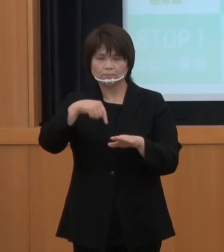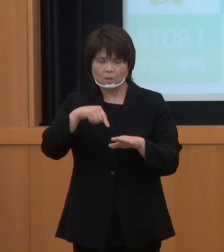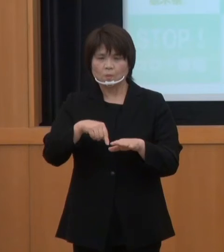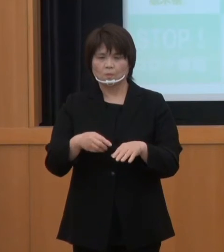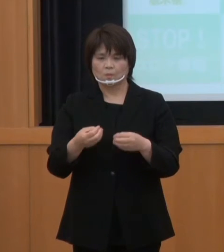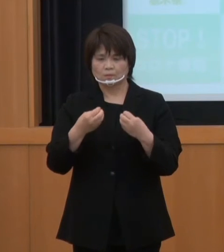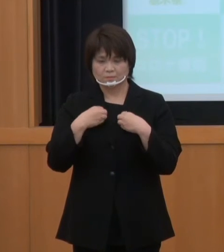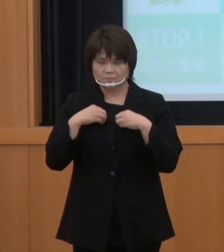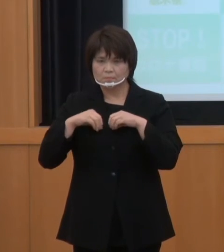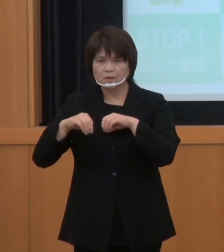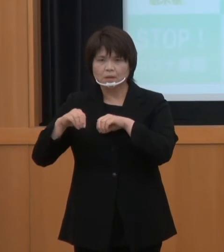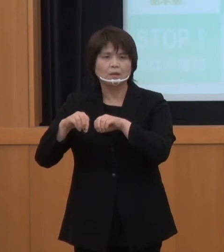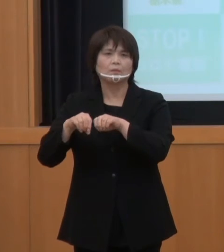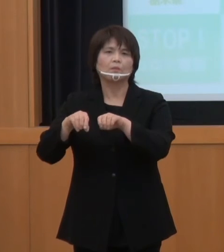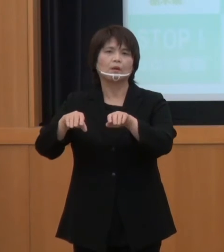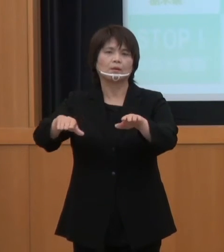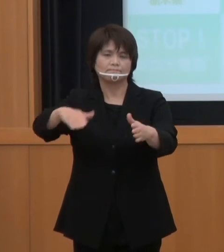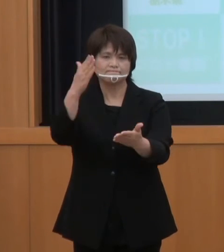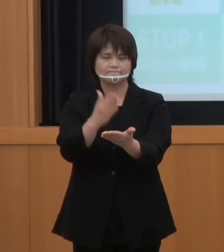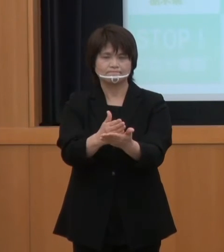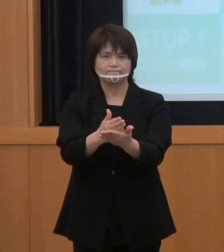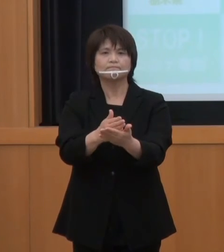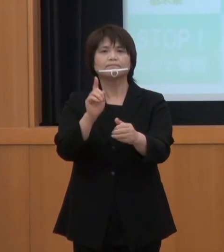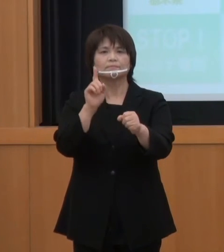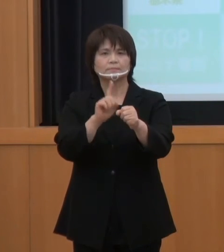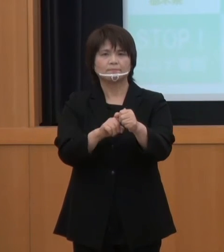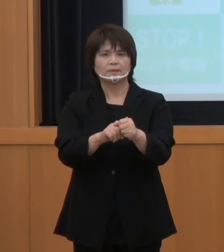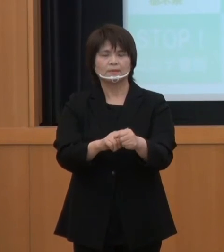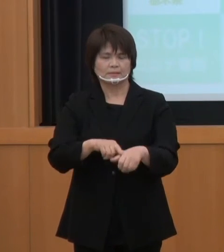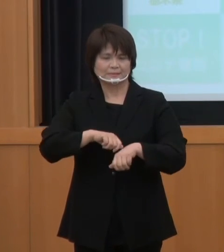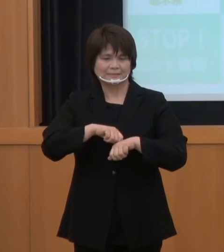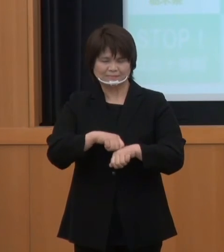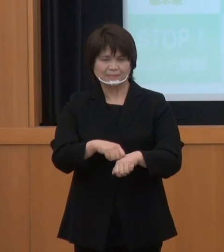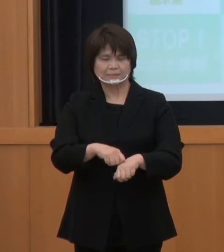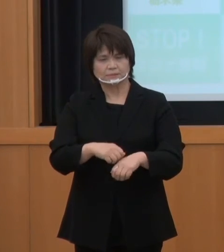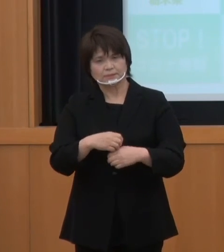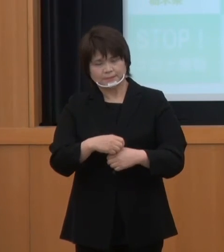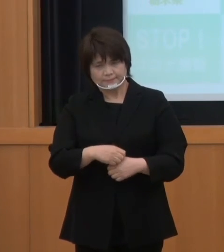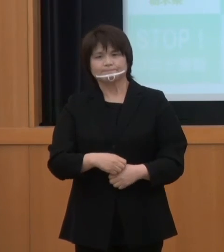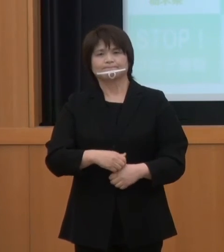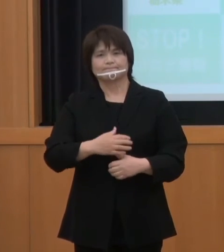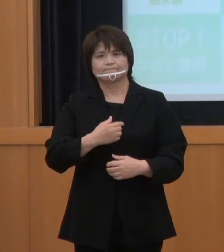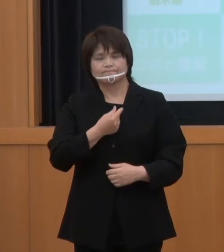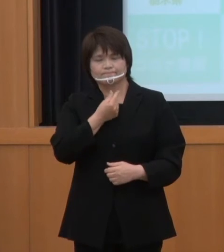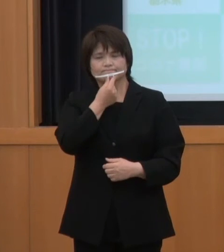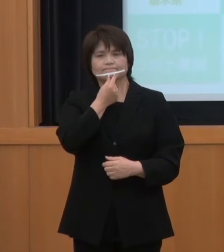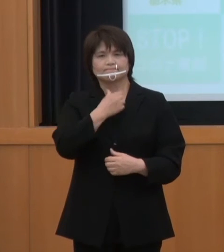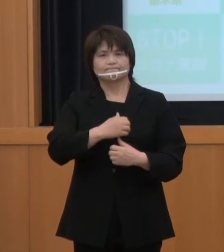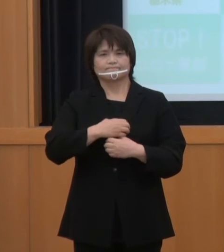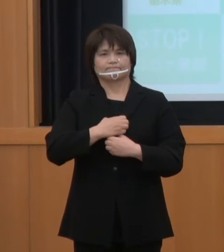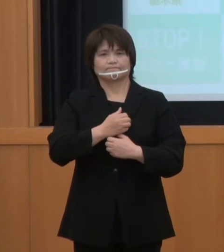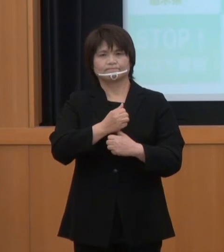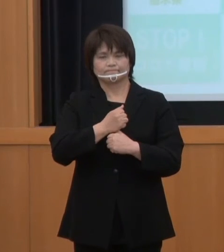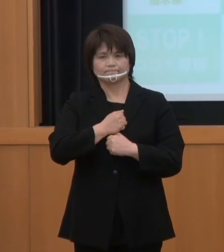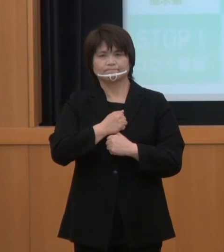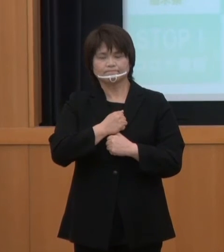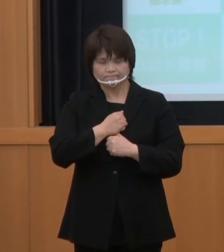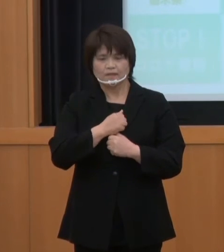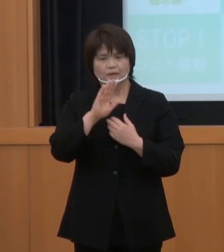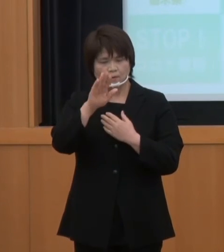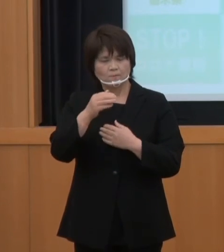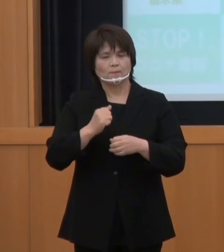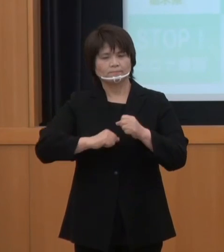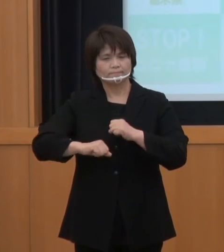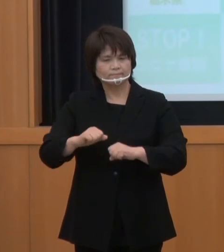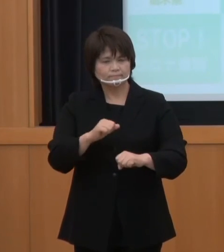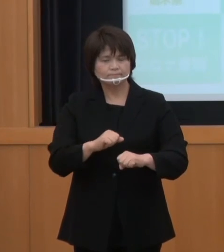鎖を何としても食い止めるため、強い緊張感を持って、今後とも全力で各種対策に取